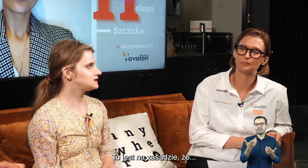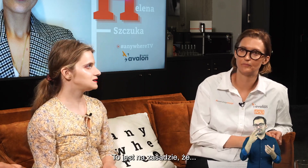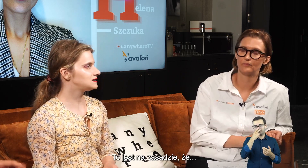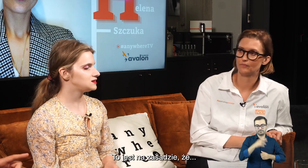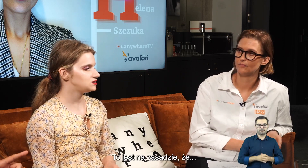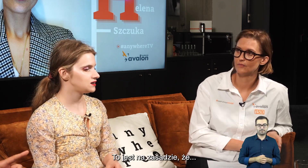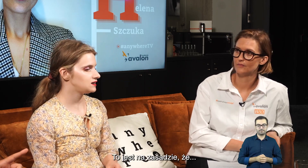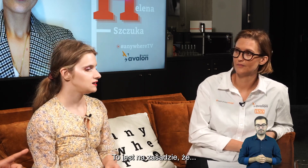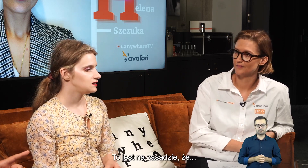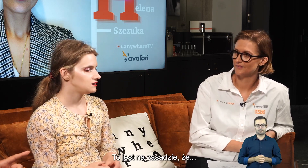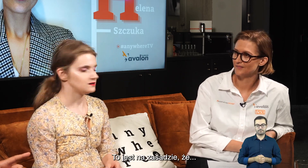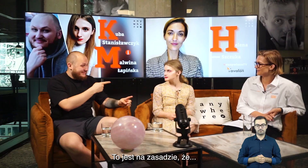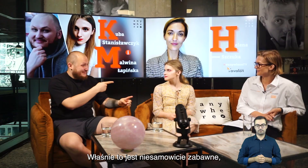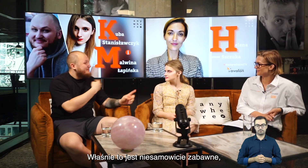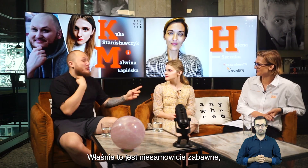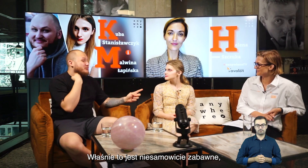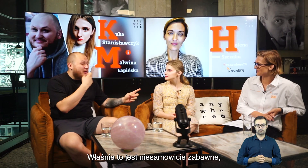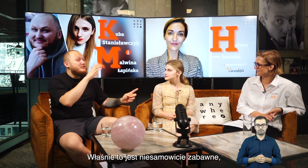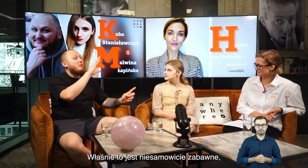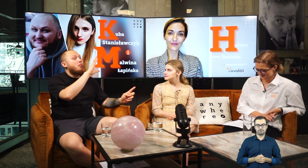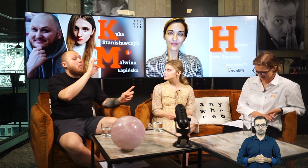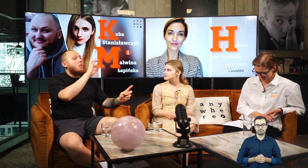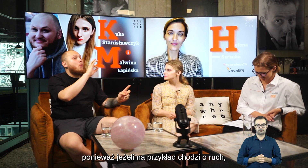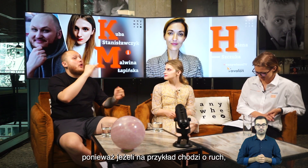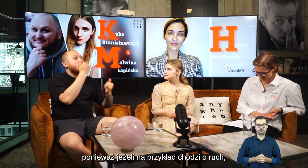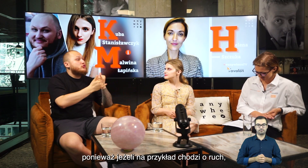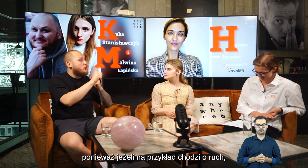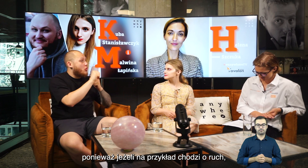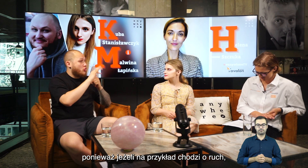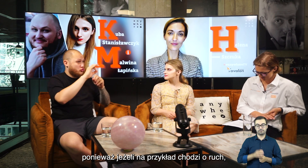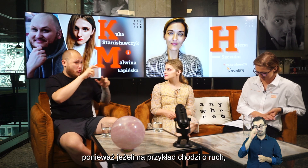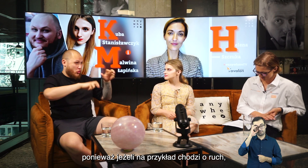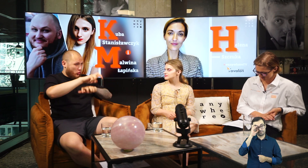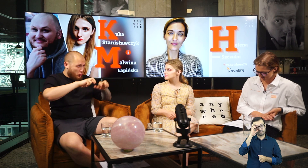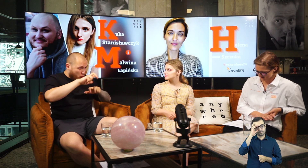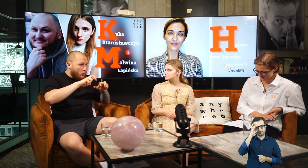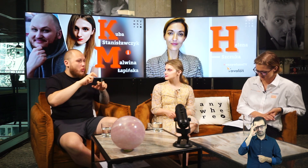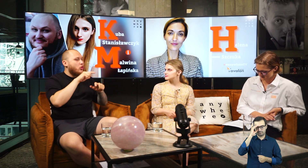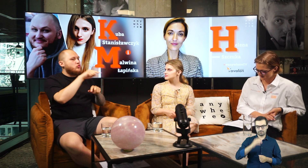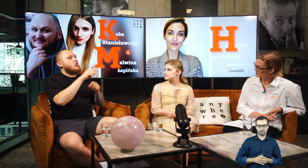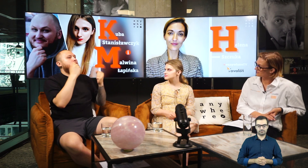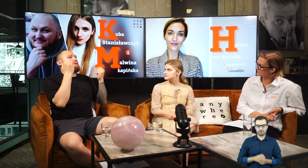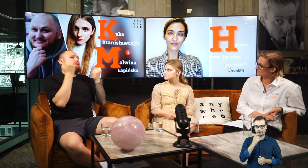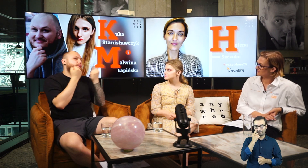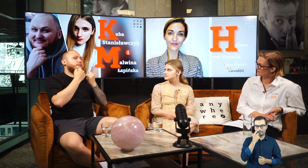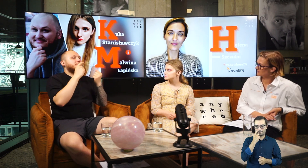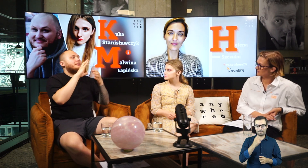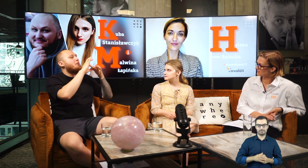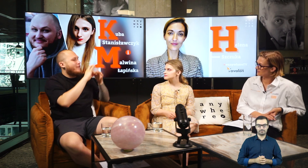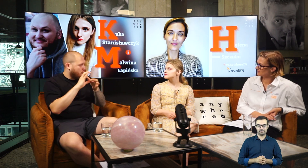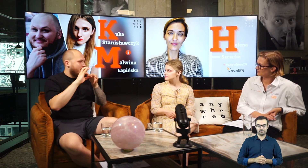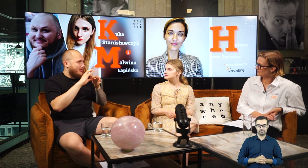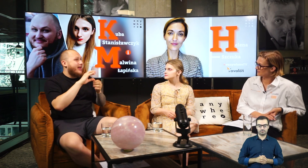Tak. To jest na zasadzie, tak, że... Właśnie to jest niesamowicie zabawne, ponieważ jeżeli na przykład chodzi o